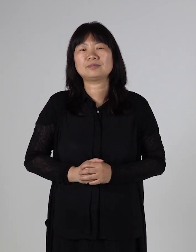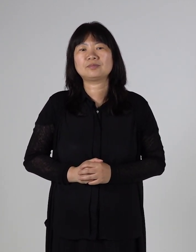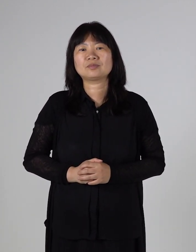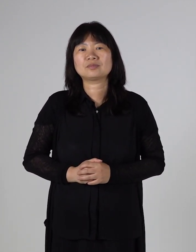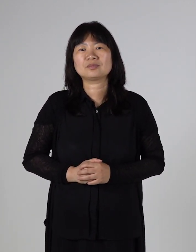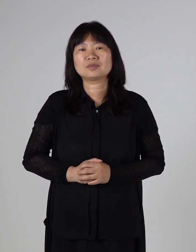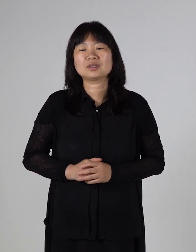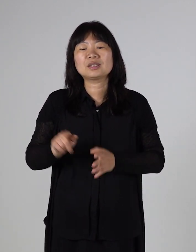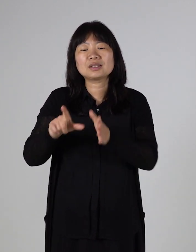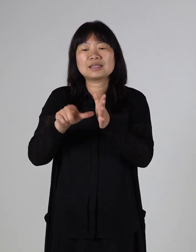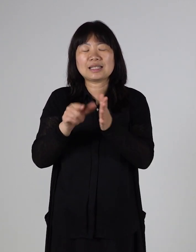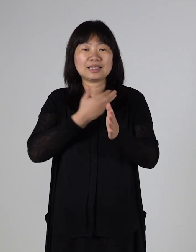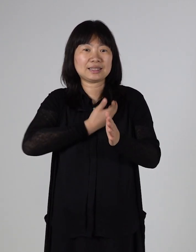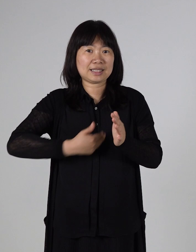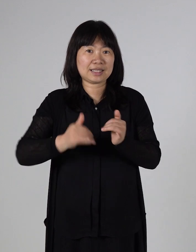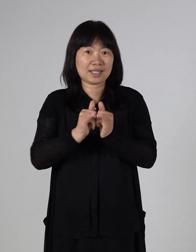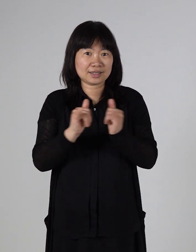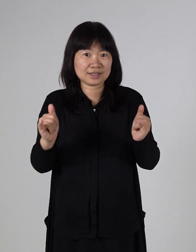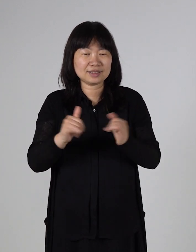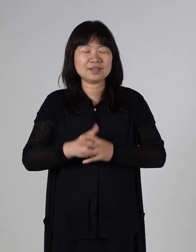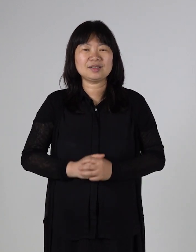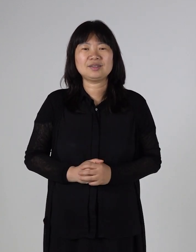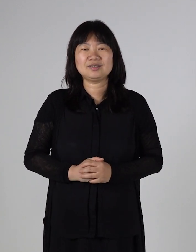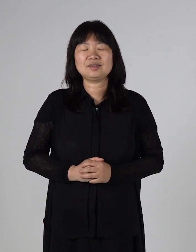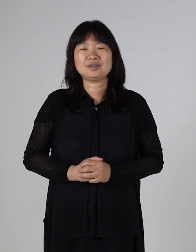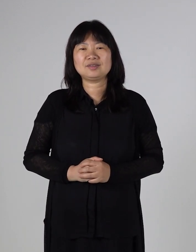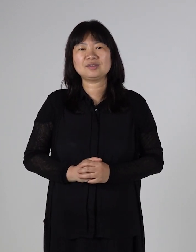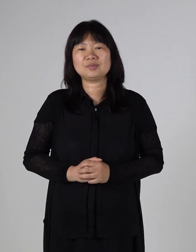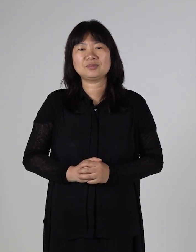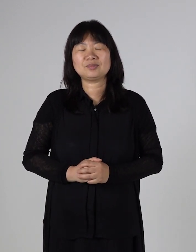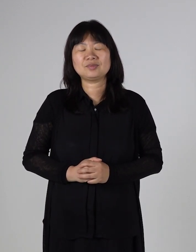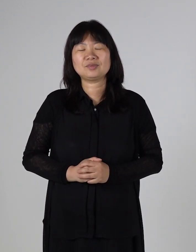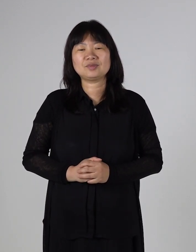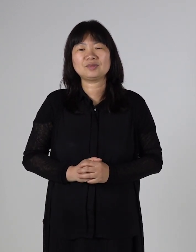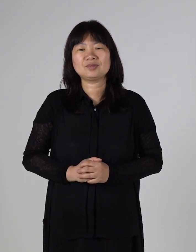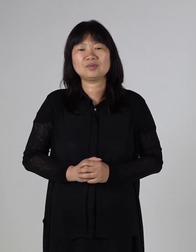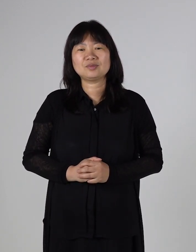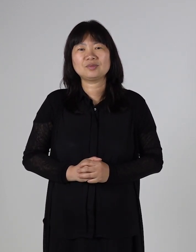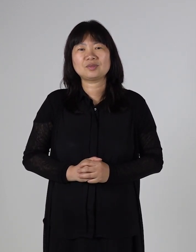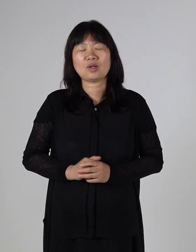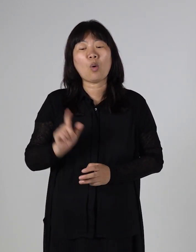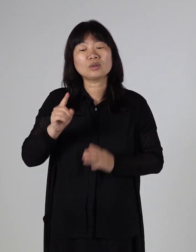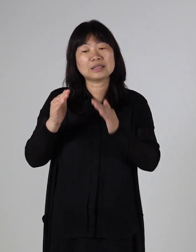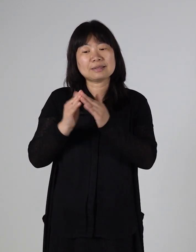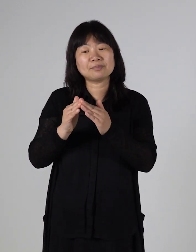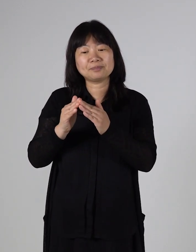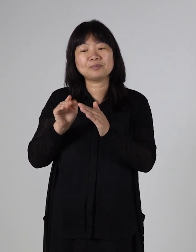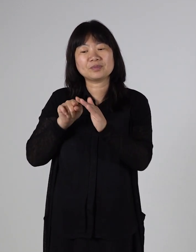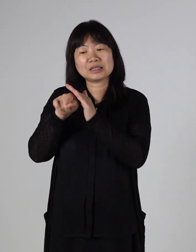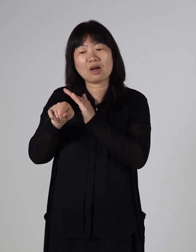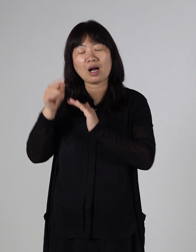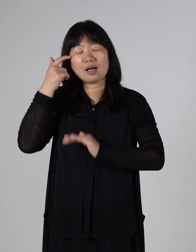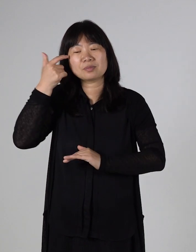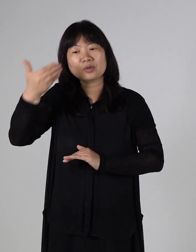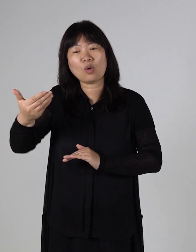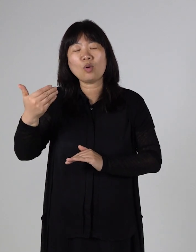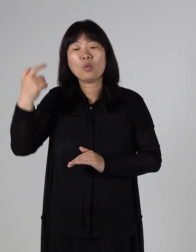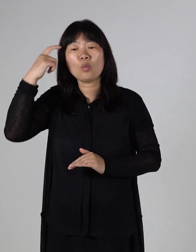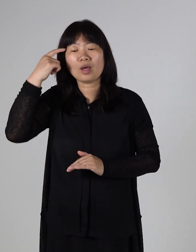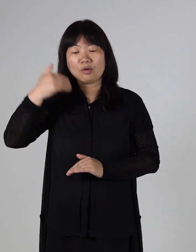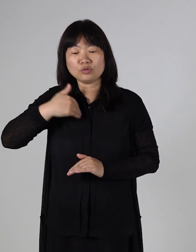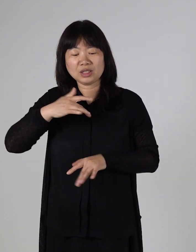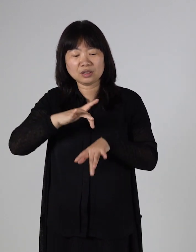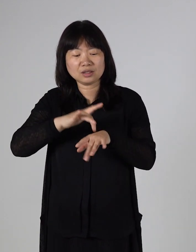그리고 또 그때 제자들이 한적한 한 집에 들어가서 묻죠. 어찌하여 우리는 그 귀신을